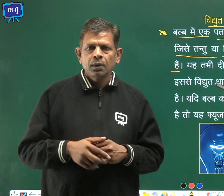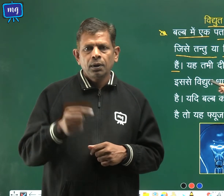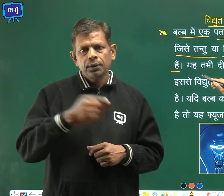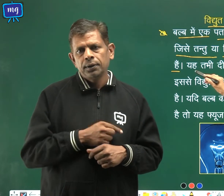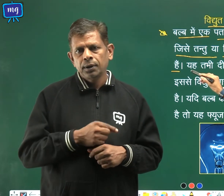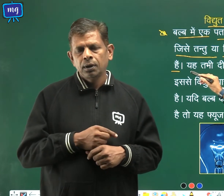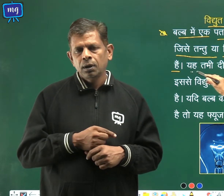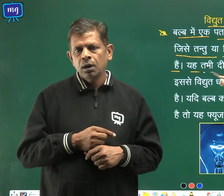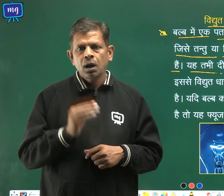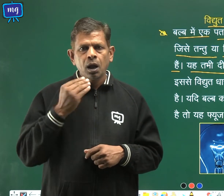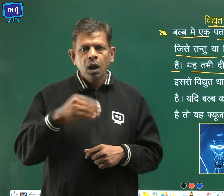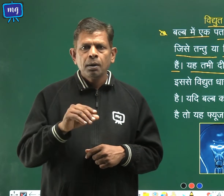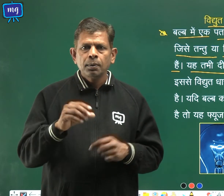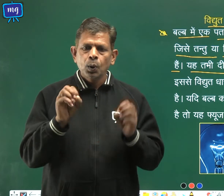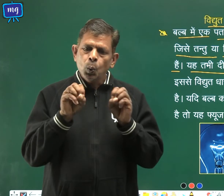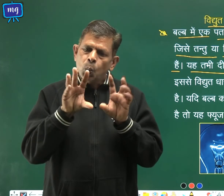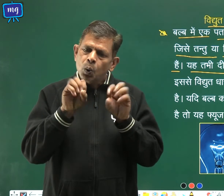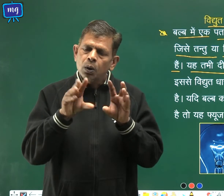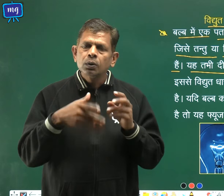यह तभी दीप्त होता है